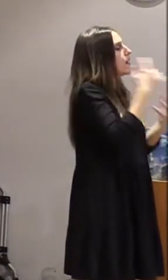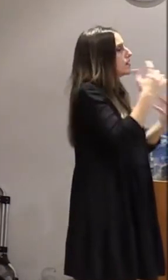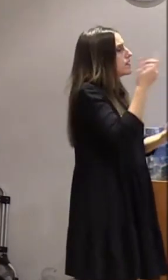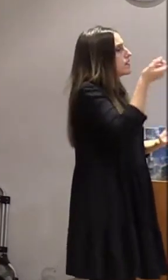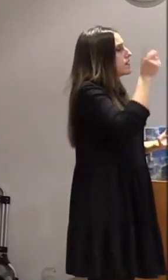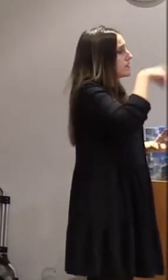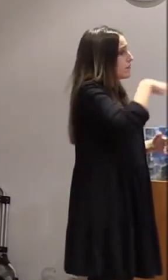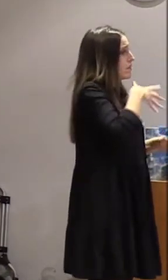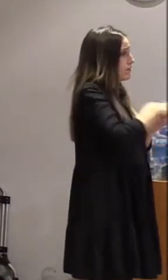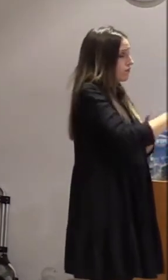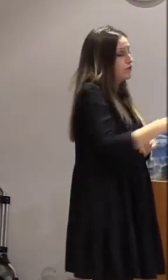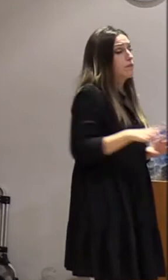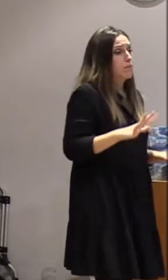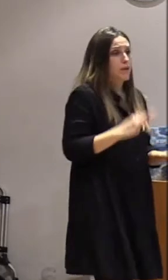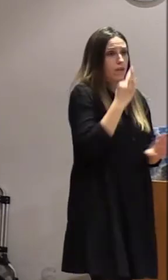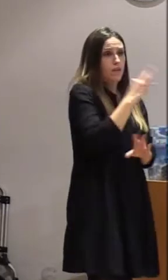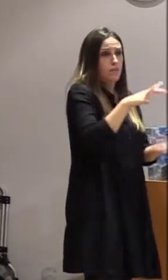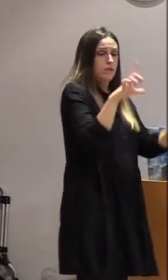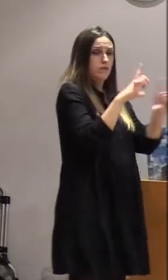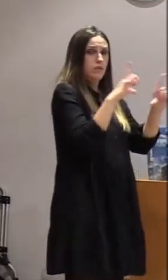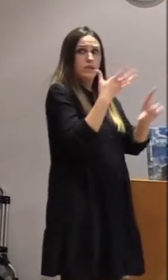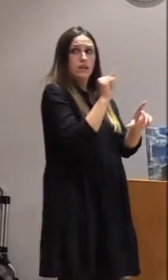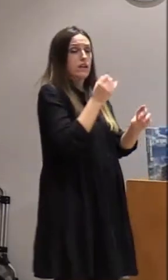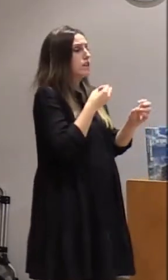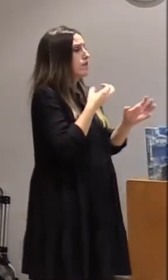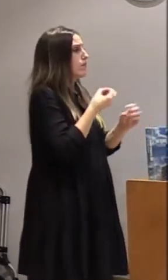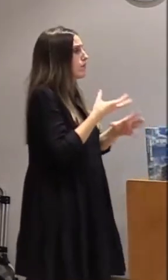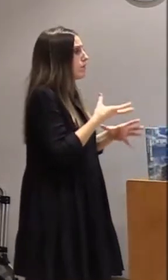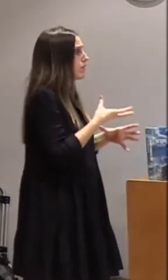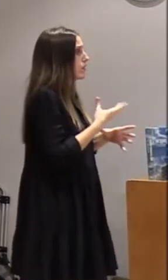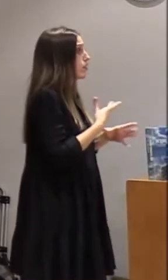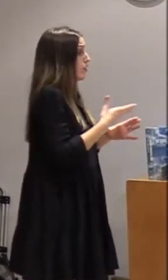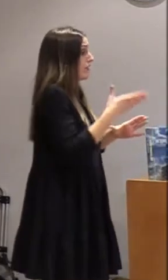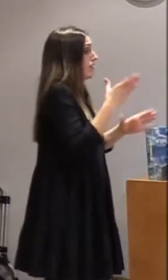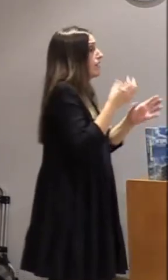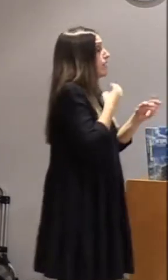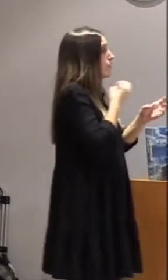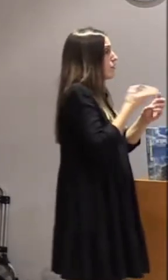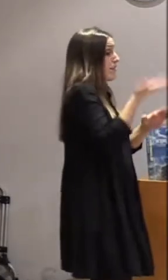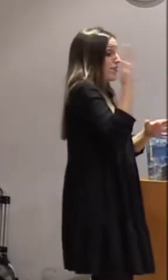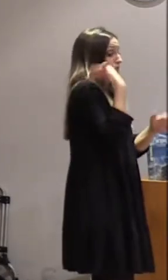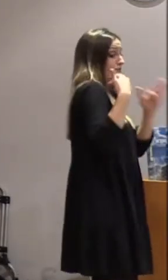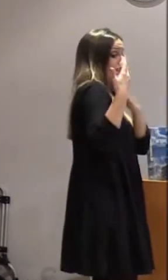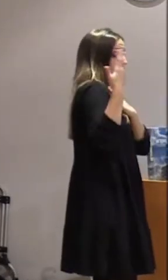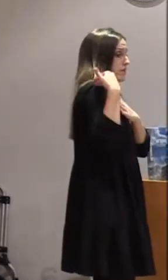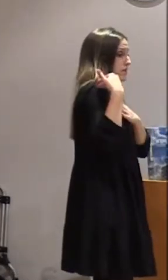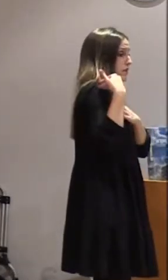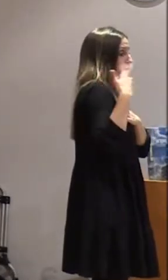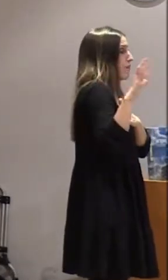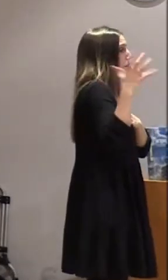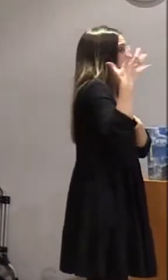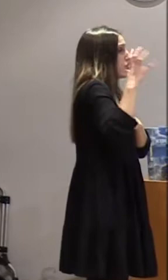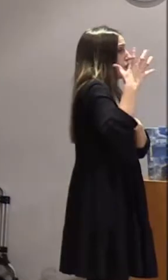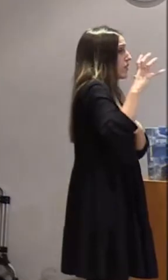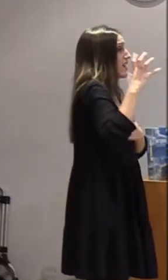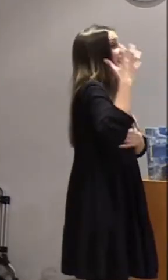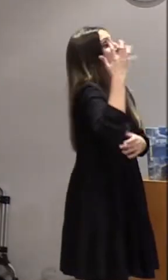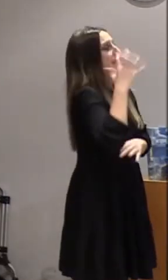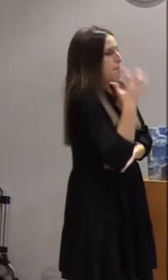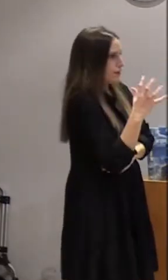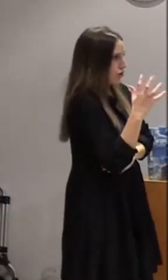Pero es que además los cuadros nos ofrecen información del pasado, tanto meteorológica como climatológica. Esto es muy